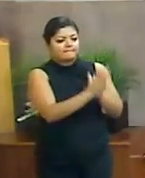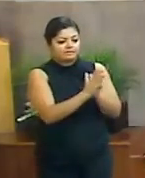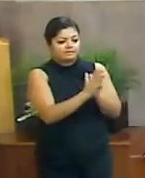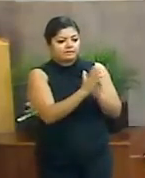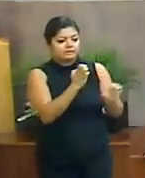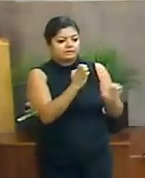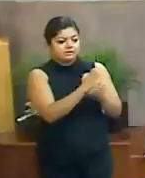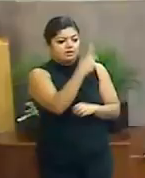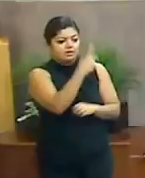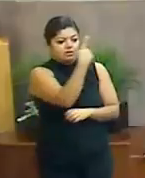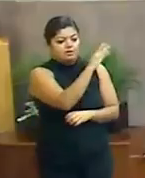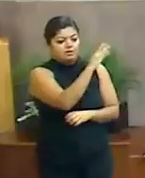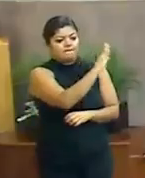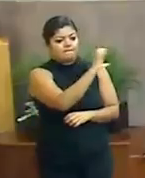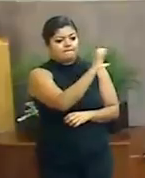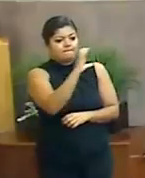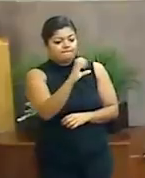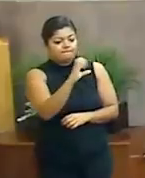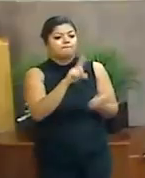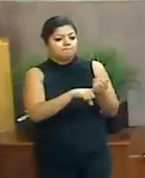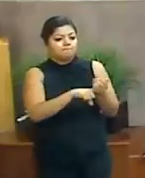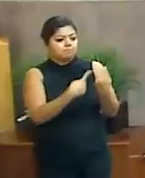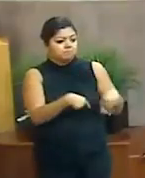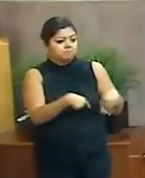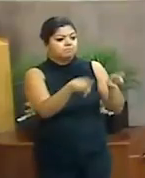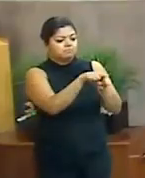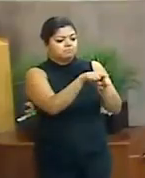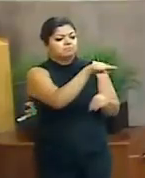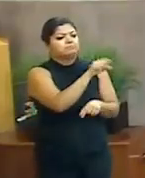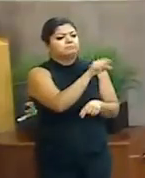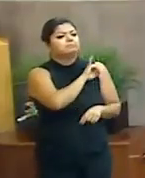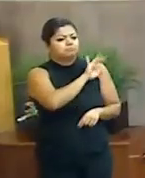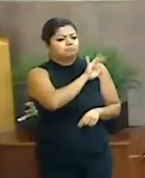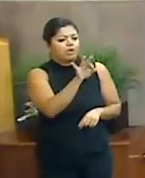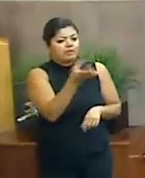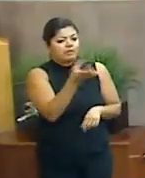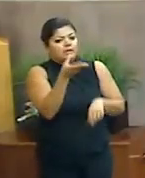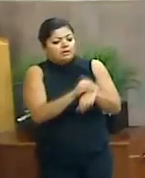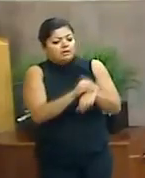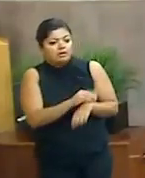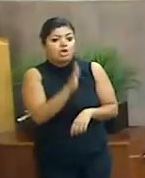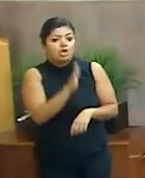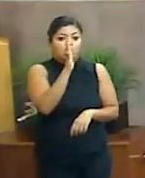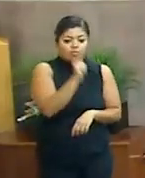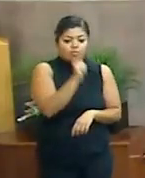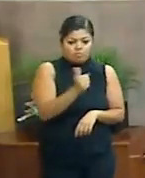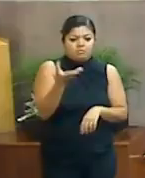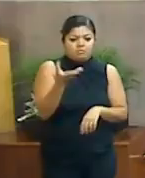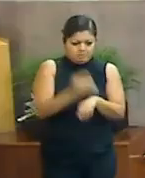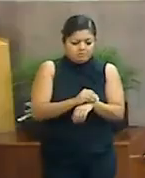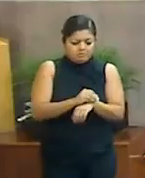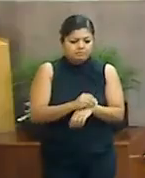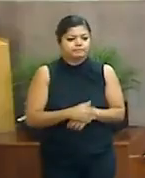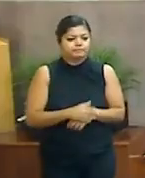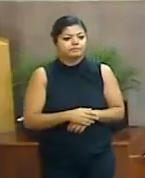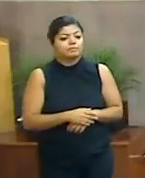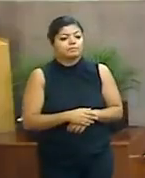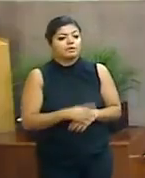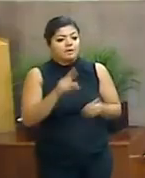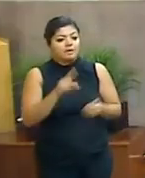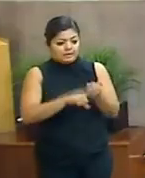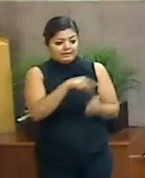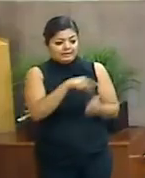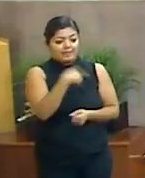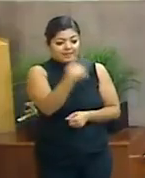california establecen las ponencias bajo las cuales conceden y bajo las cuales no procede el plebiscito dice que internos